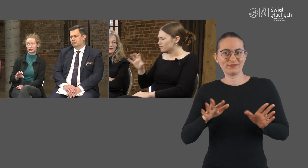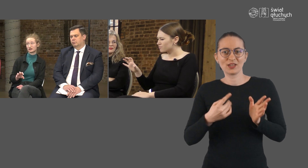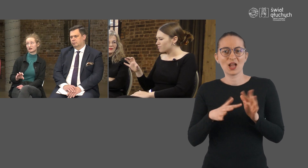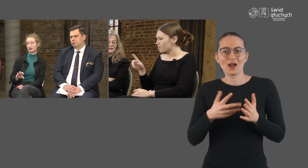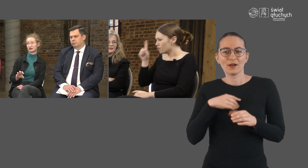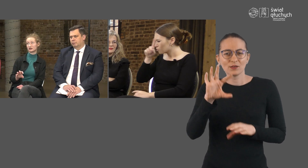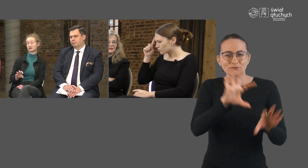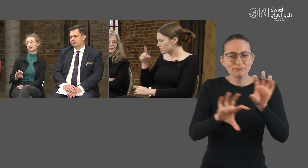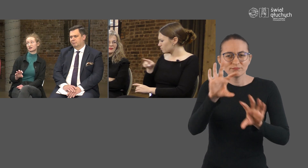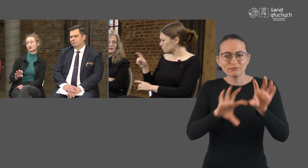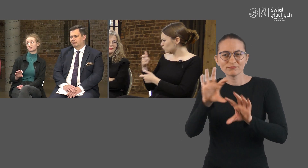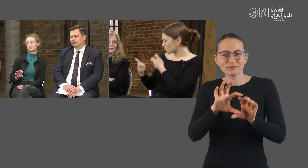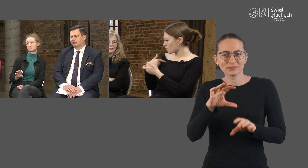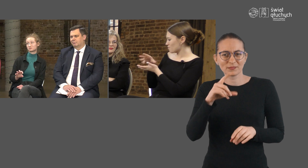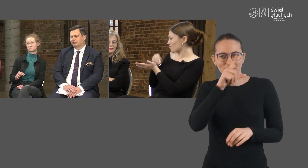rówieśnicy.